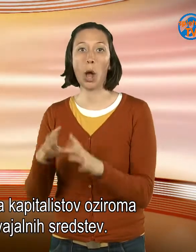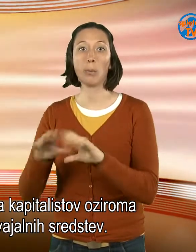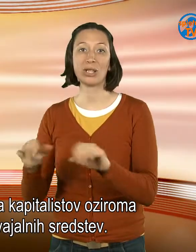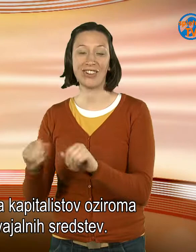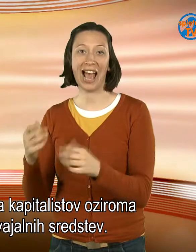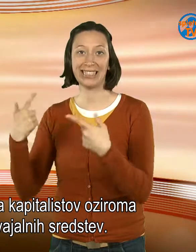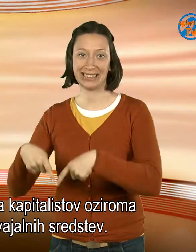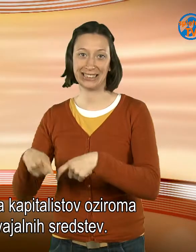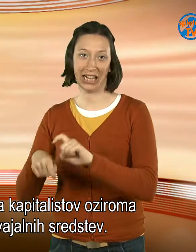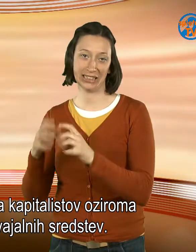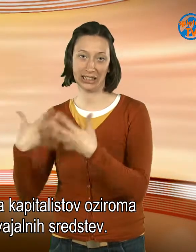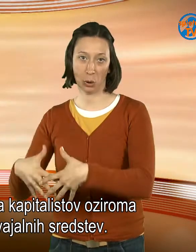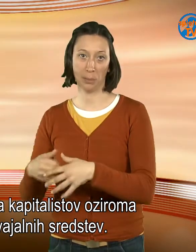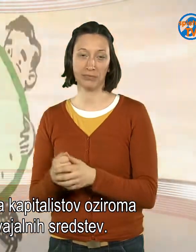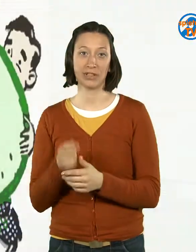proizvajalnih sredstev.